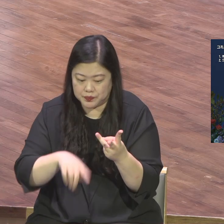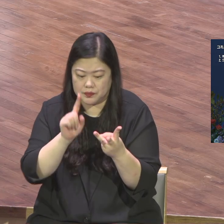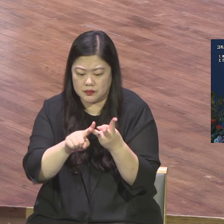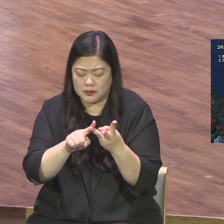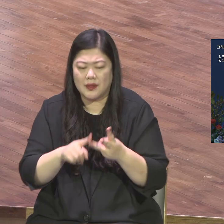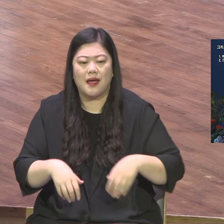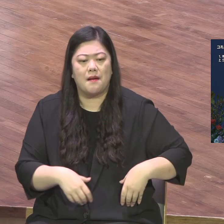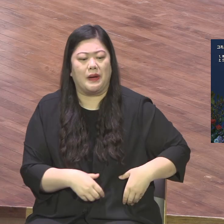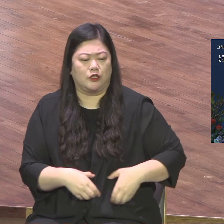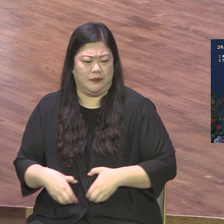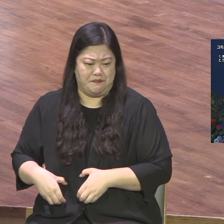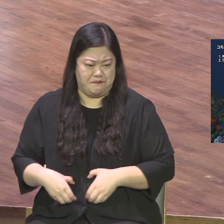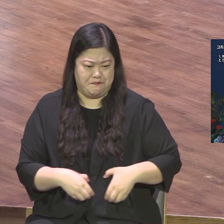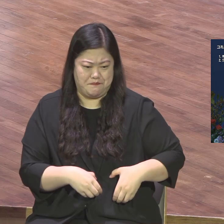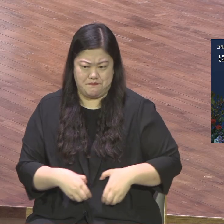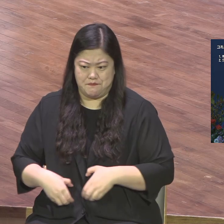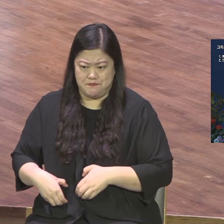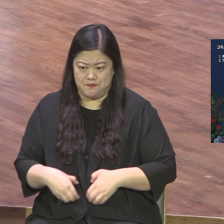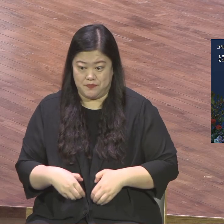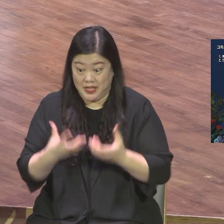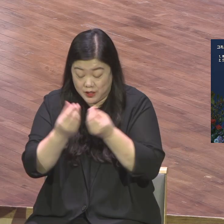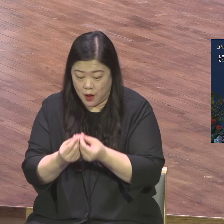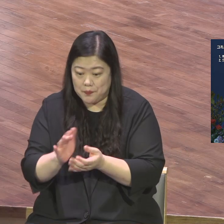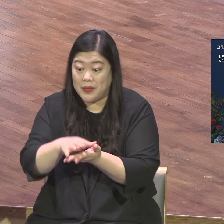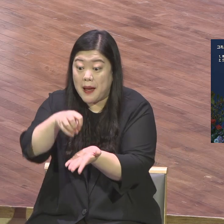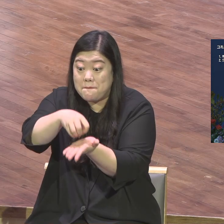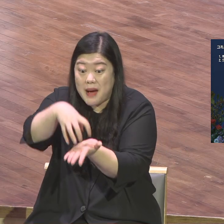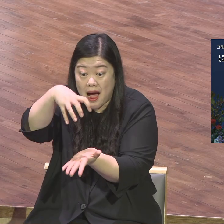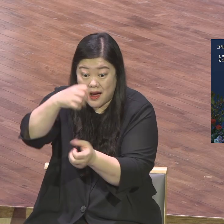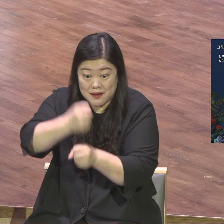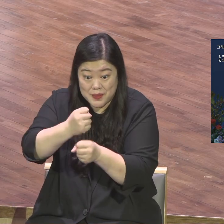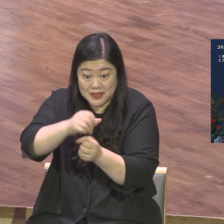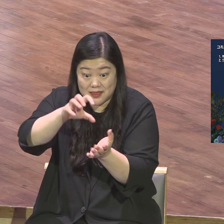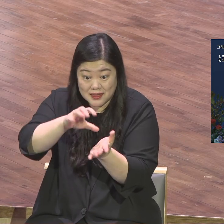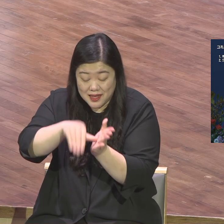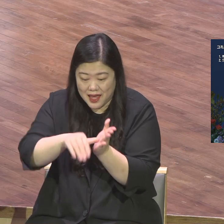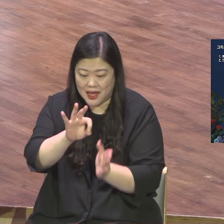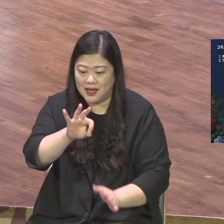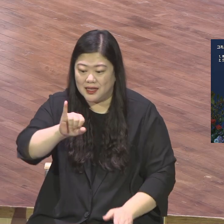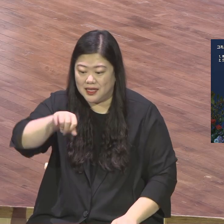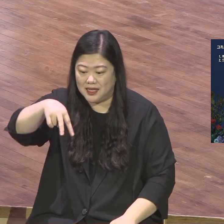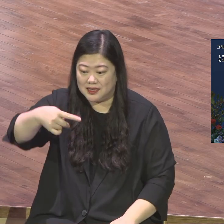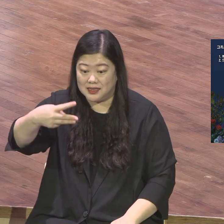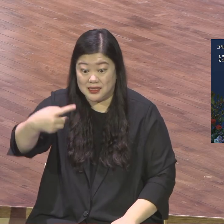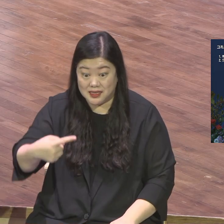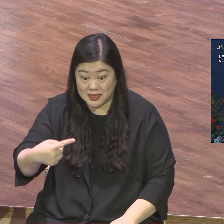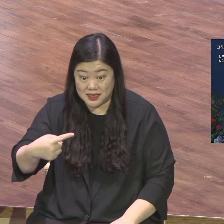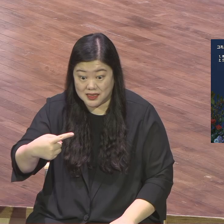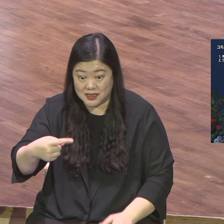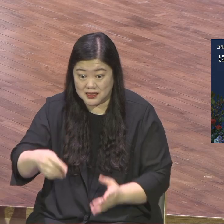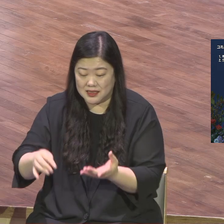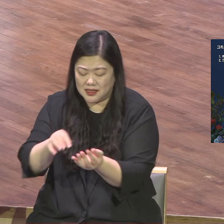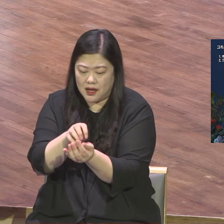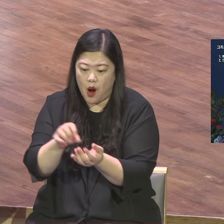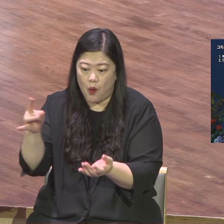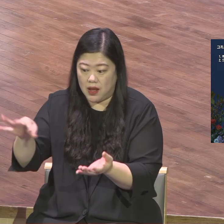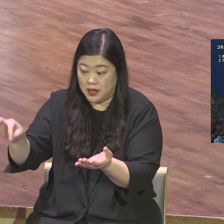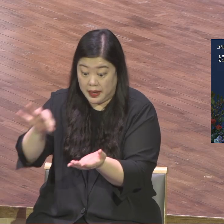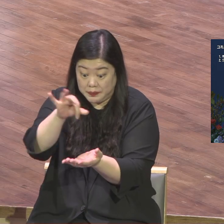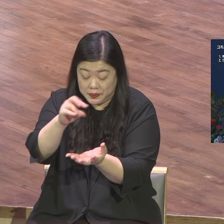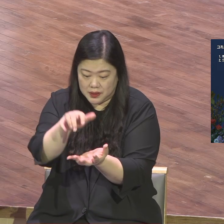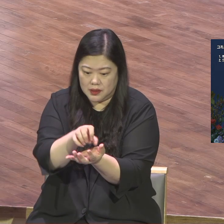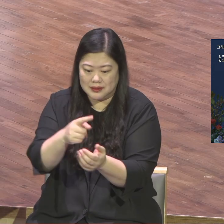말이에요. 빵을 만들 때 이스트를 너무 많이 넣으면 고유의 맛을 잃게 되고 소화불량 걸려요.